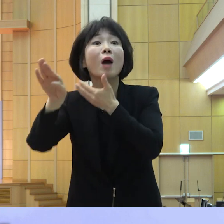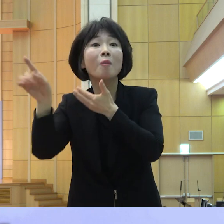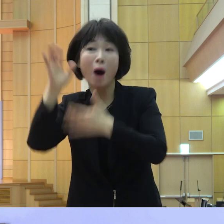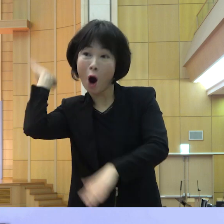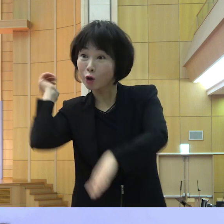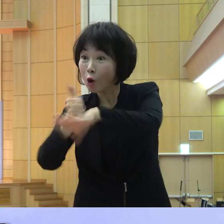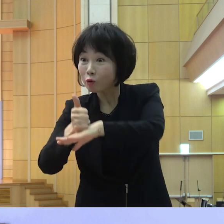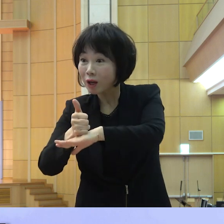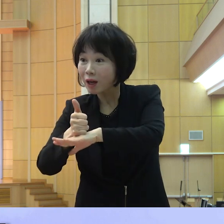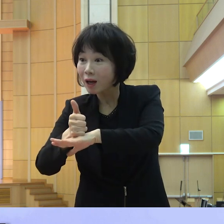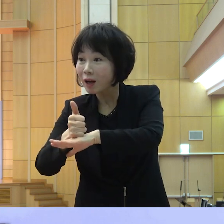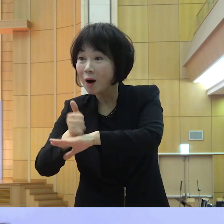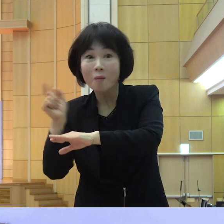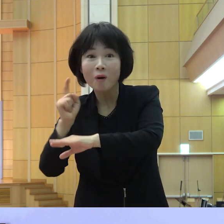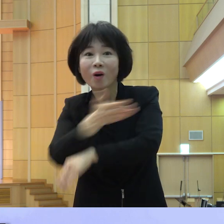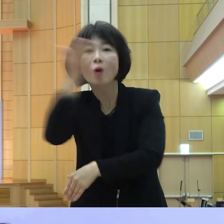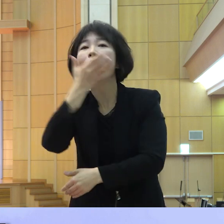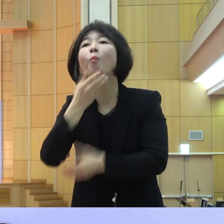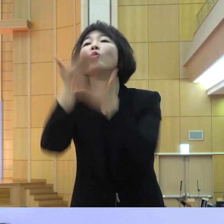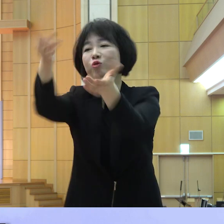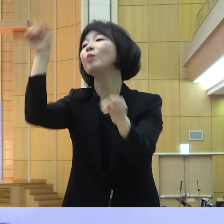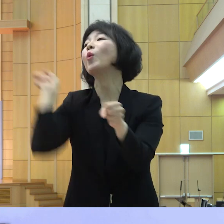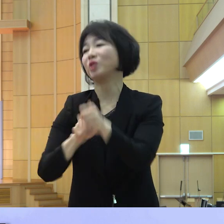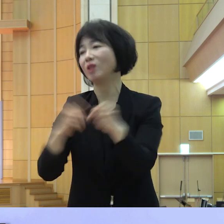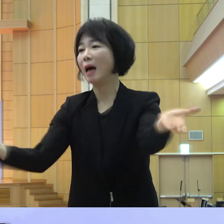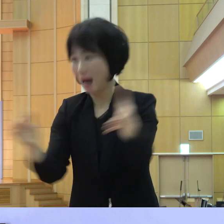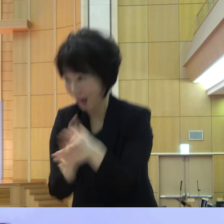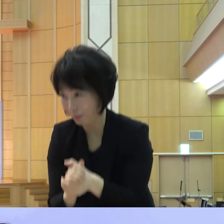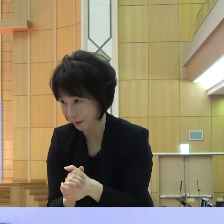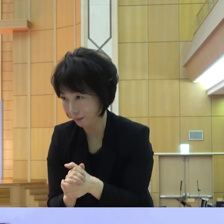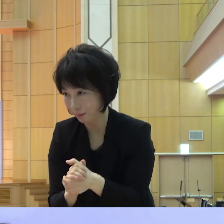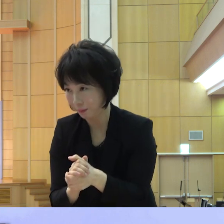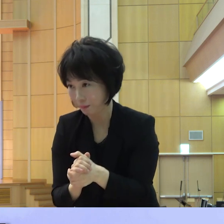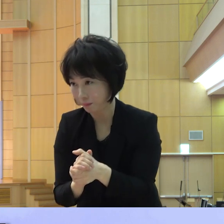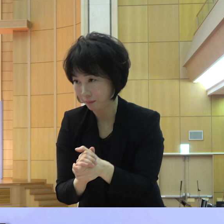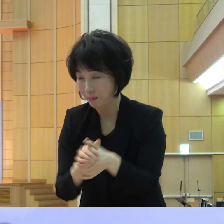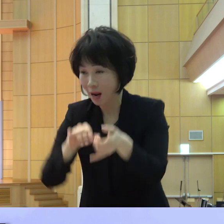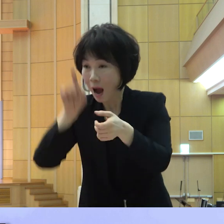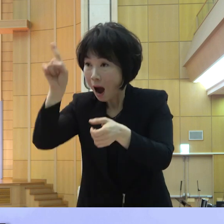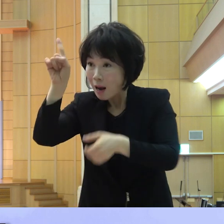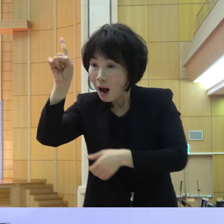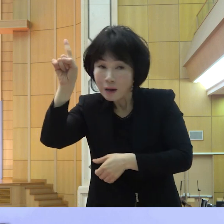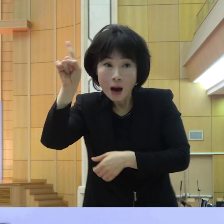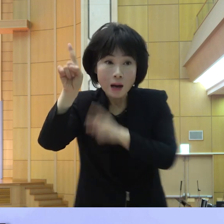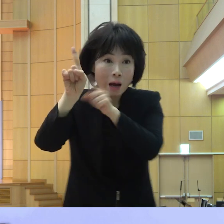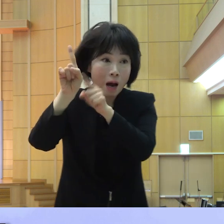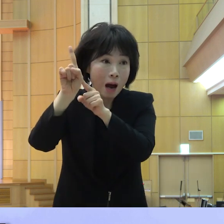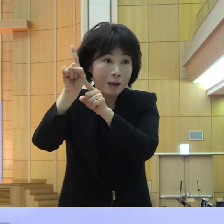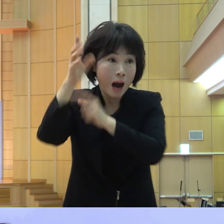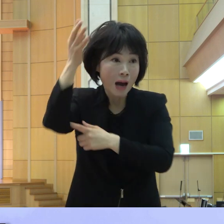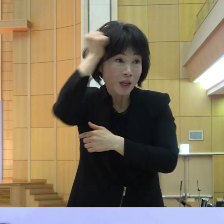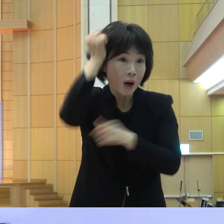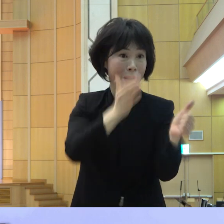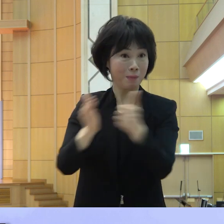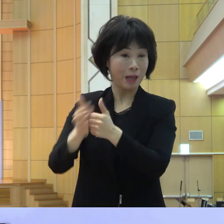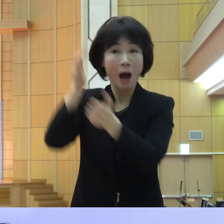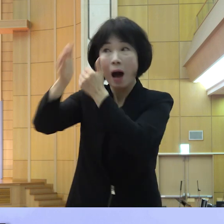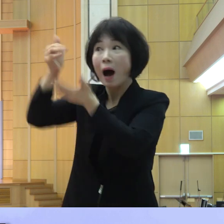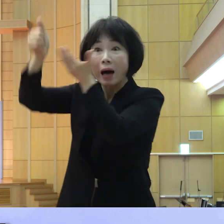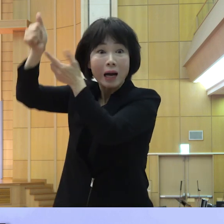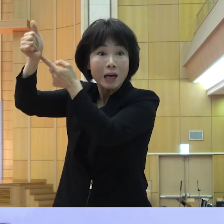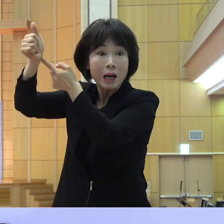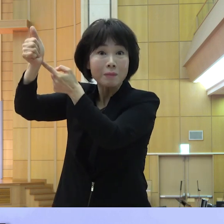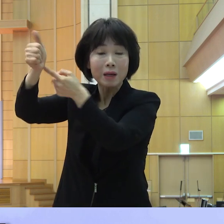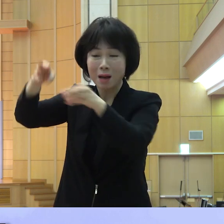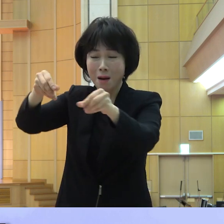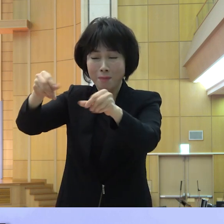내게 복을 주려 하심이니라. 할렐루야. 그럼 여기서 여러분 기억하셔야 돼요. 하나님이